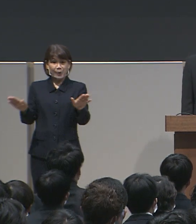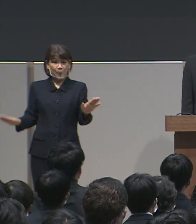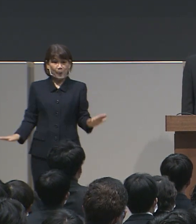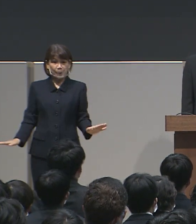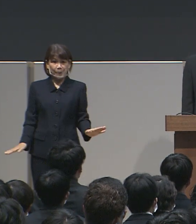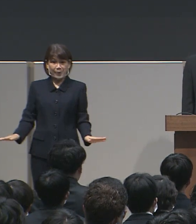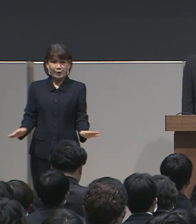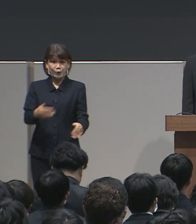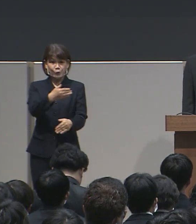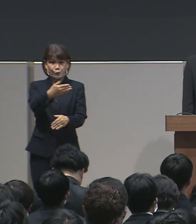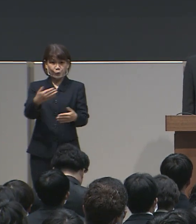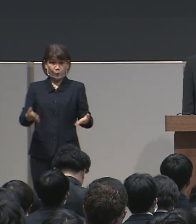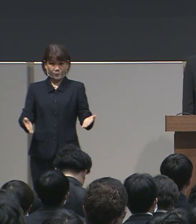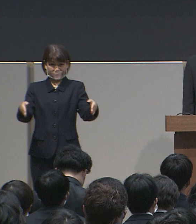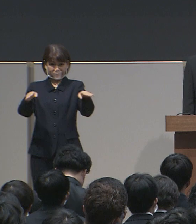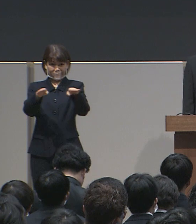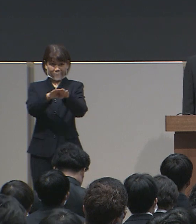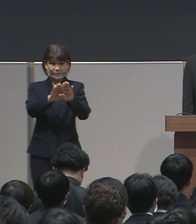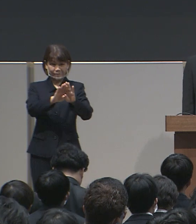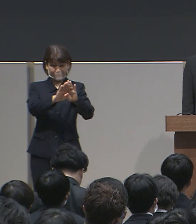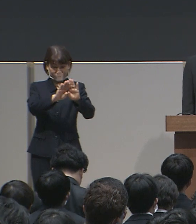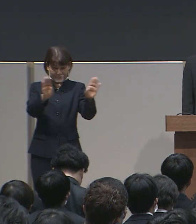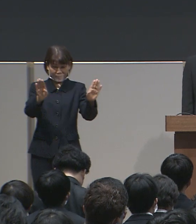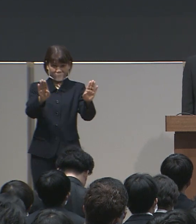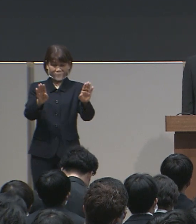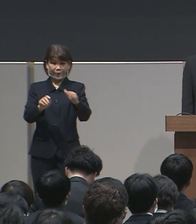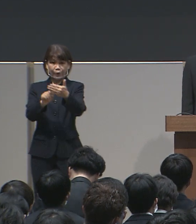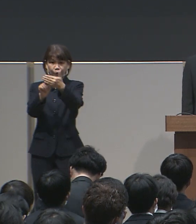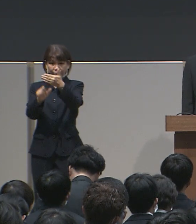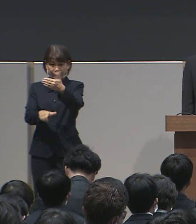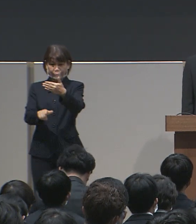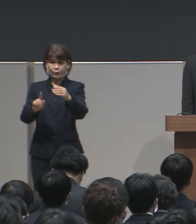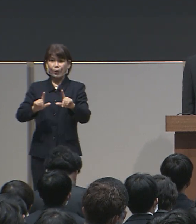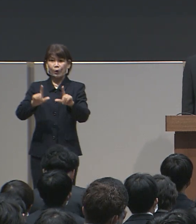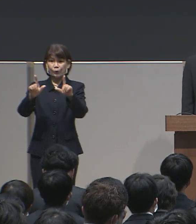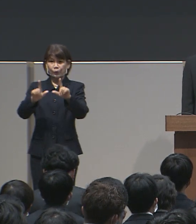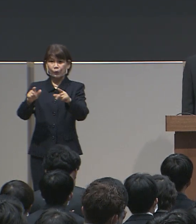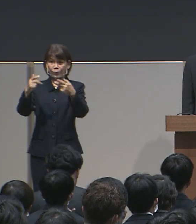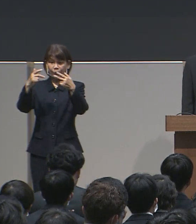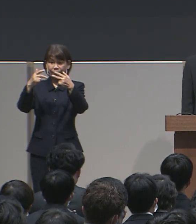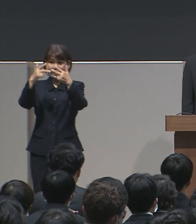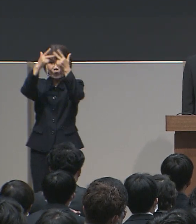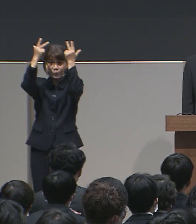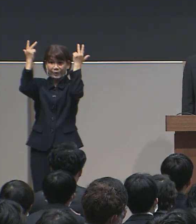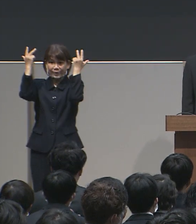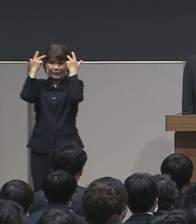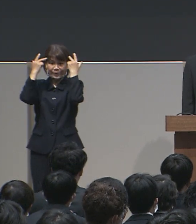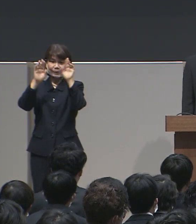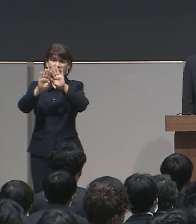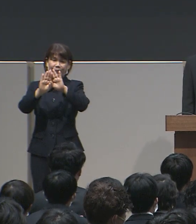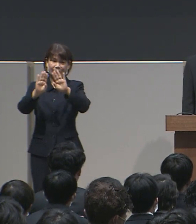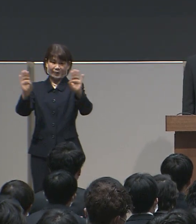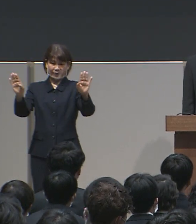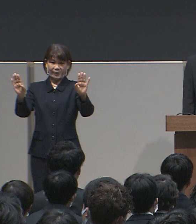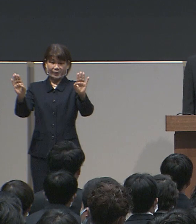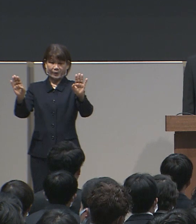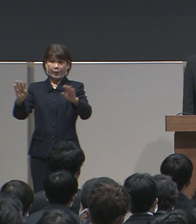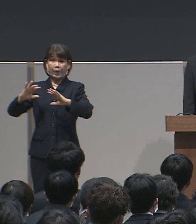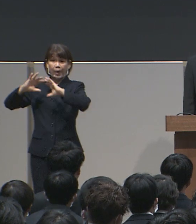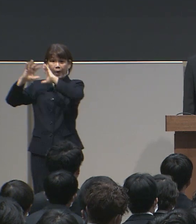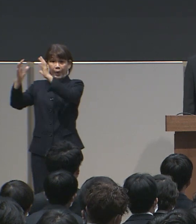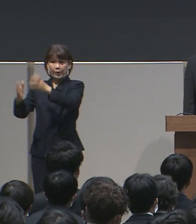開館同じく9月には東京ディズニーシーが開園しました世界では